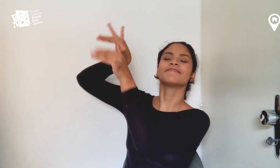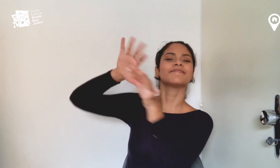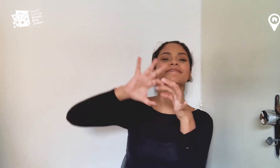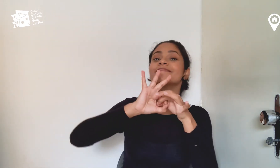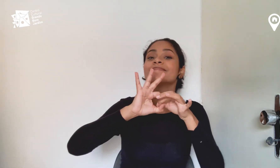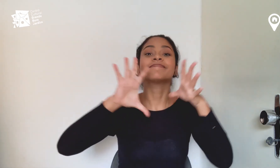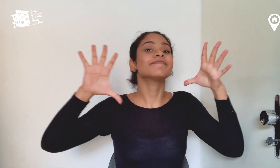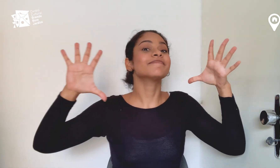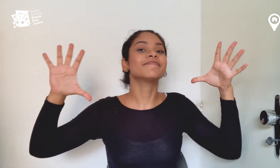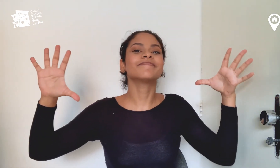viajar.